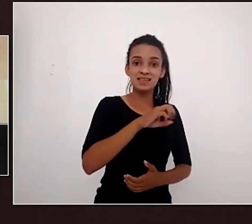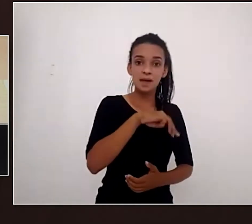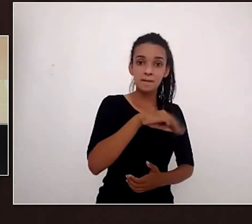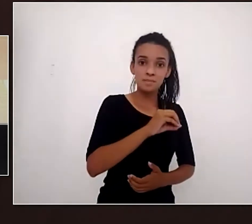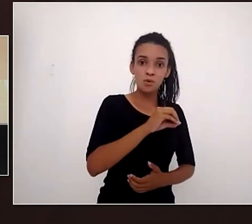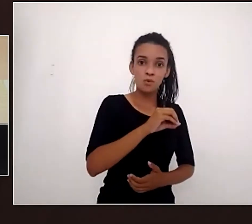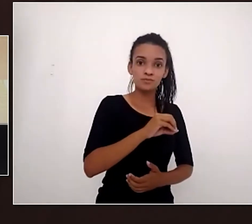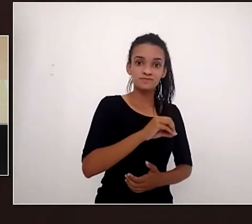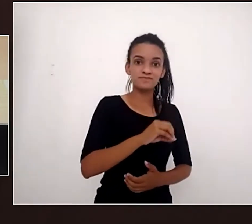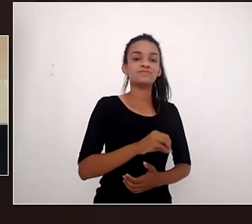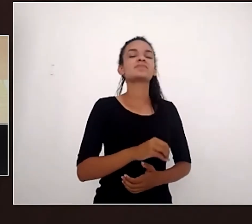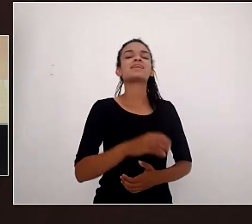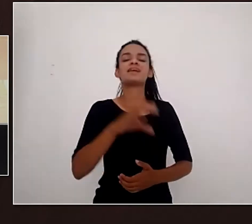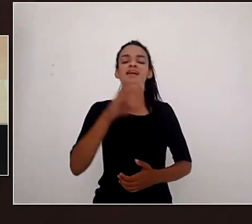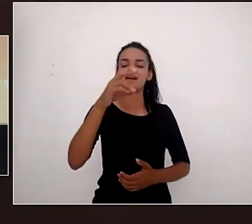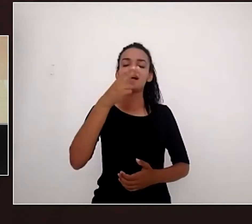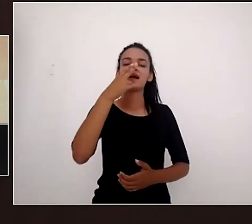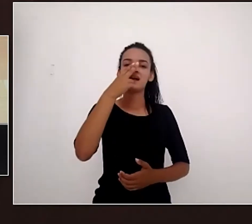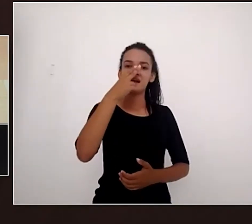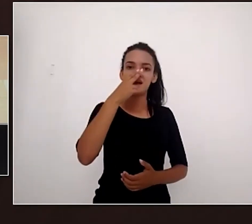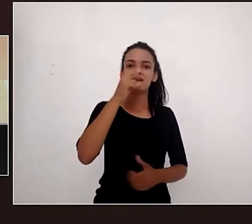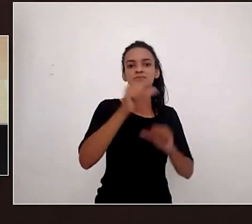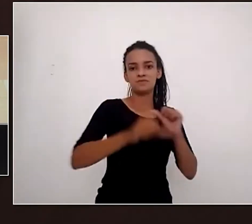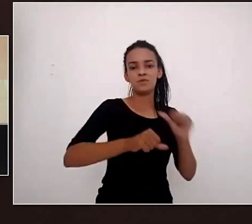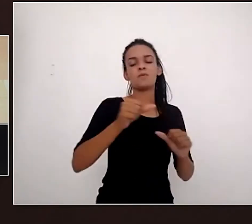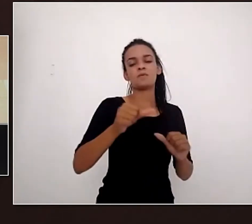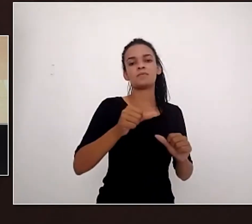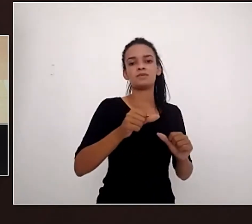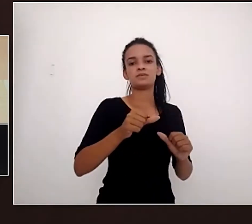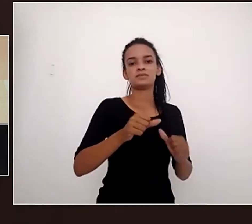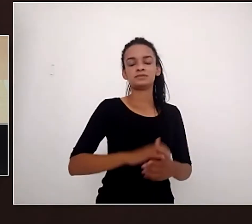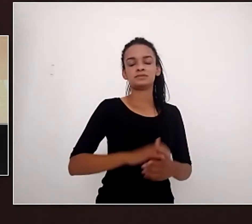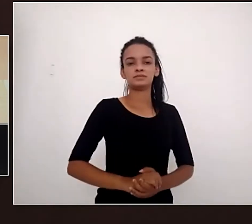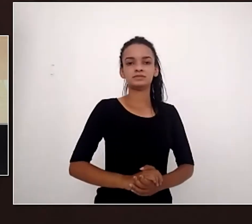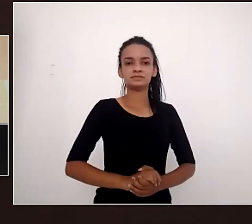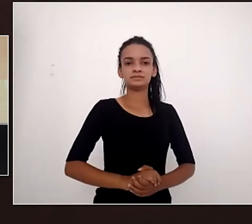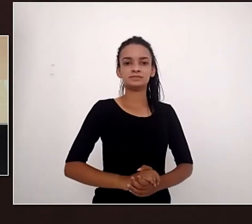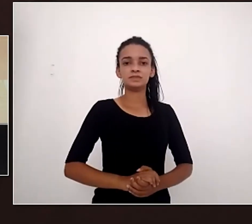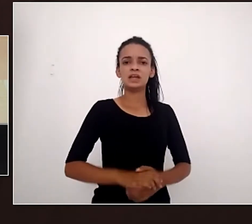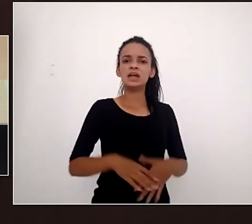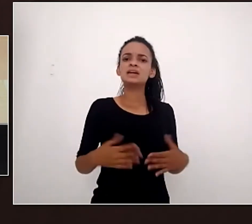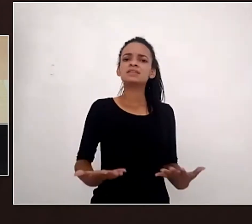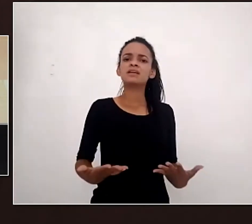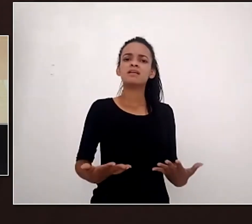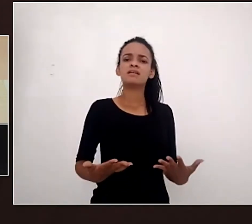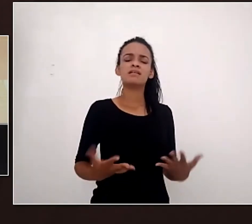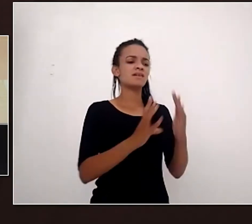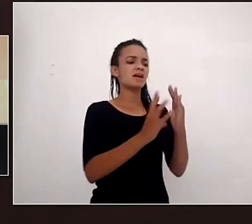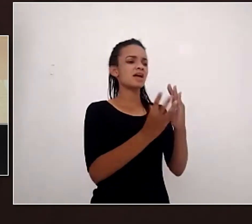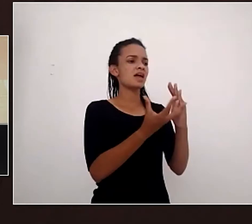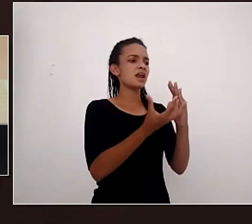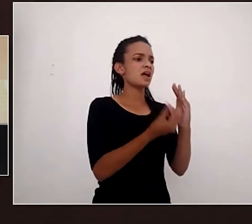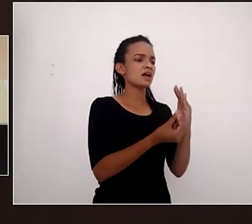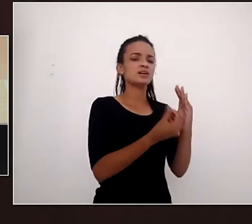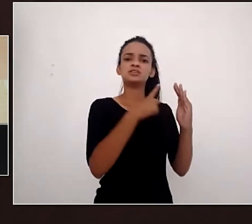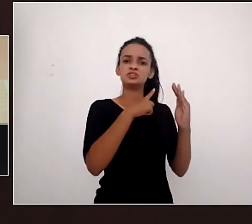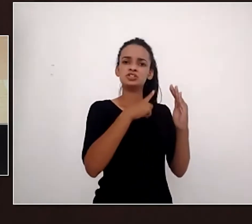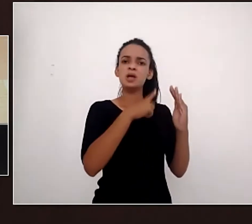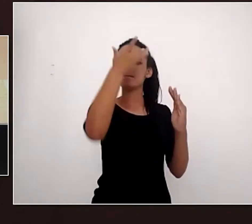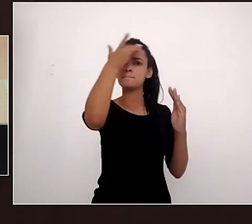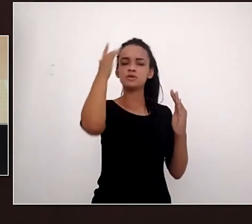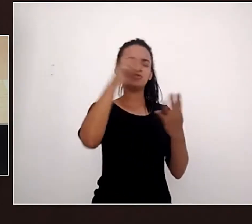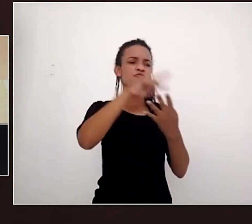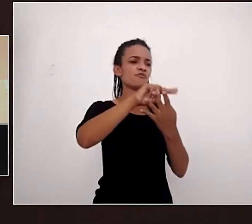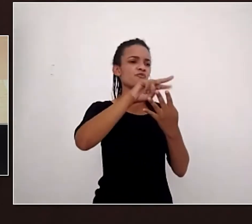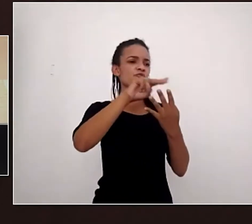vê que a igreja em Roma então era formada por um número significativo de judeus que creram e também dos